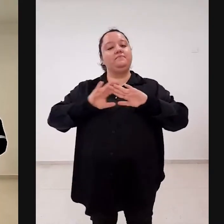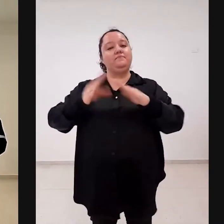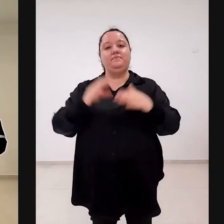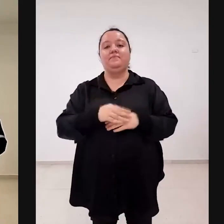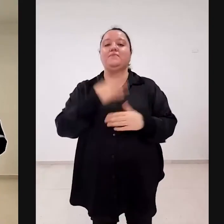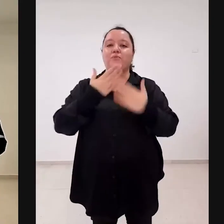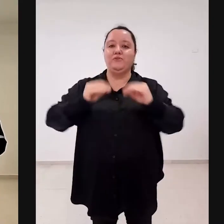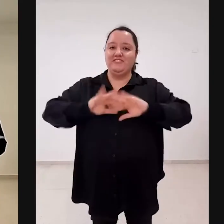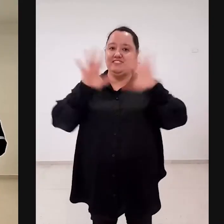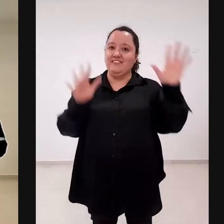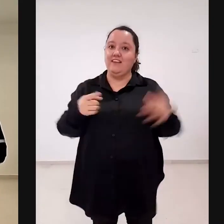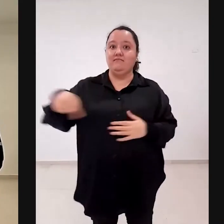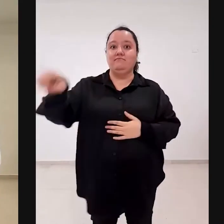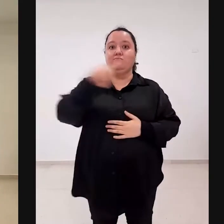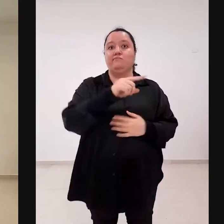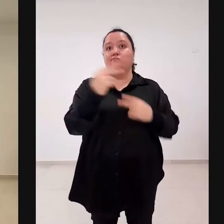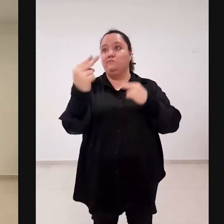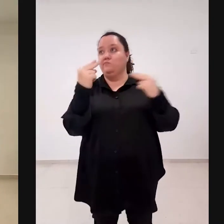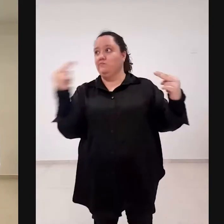buenos días